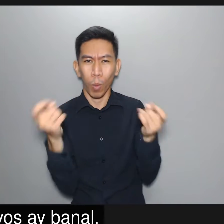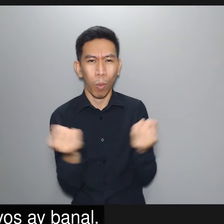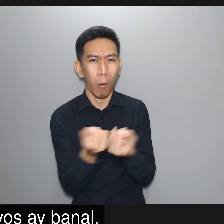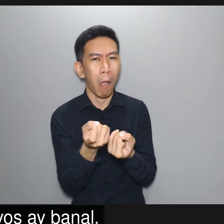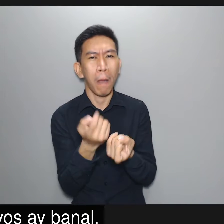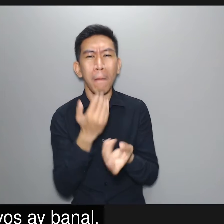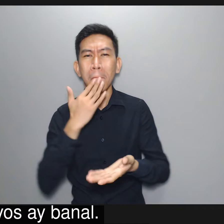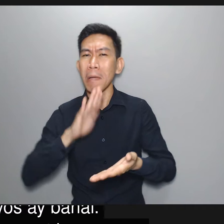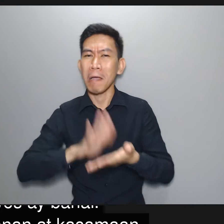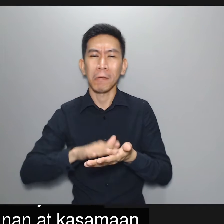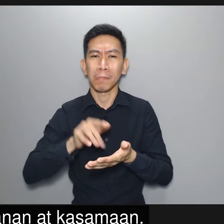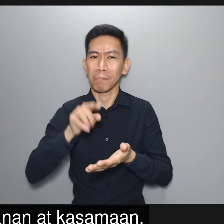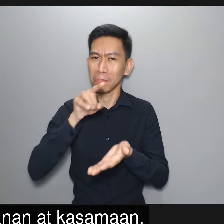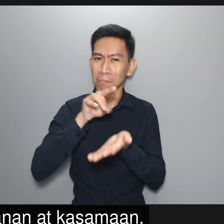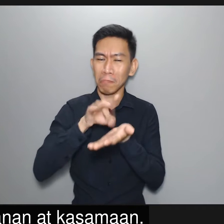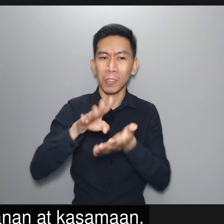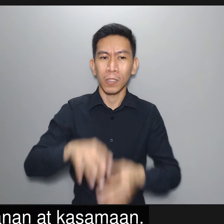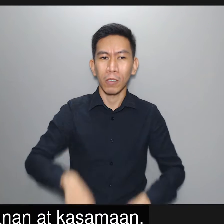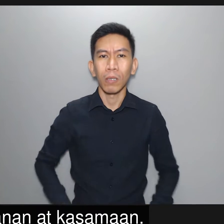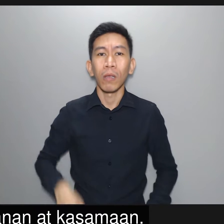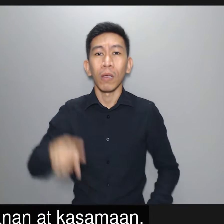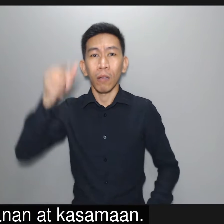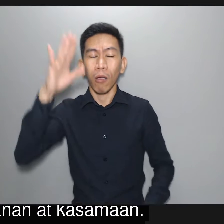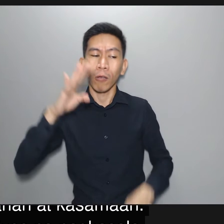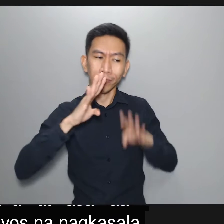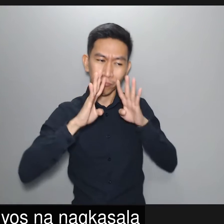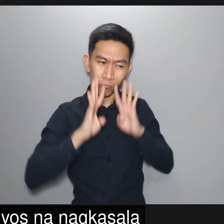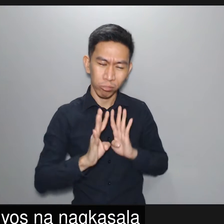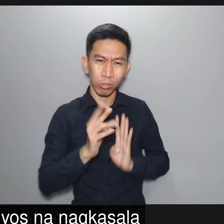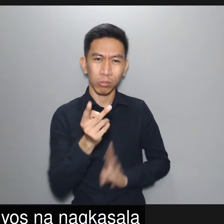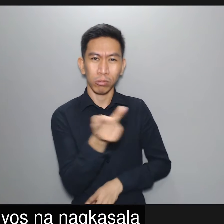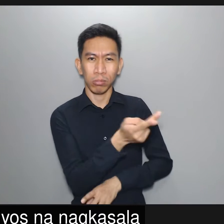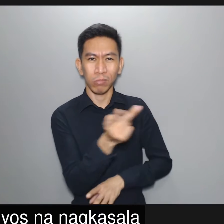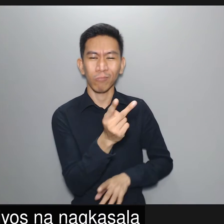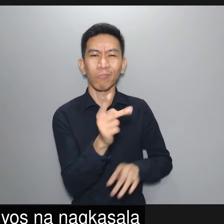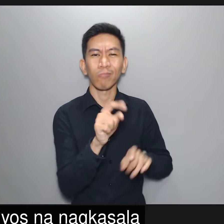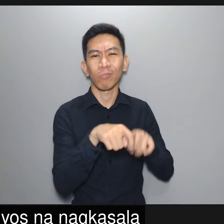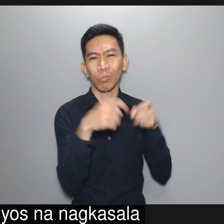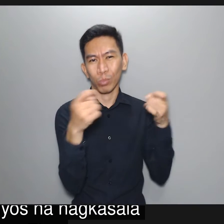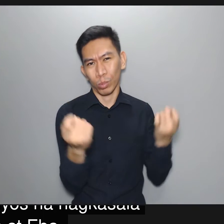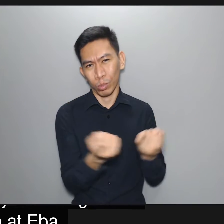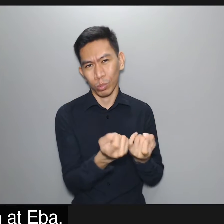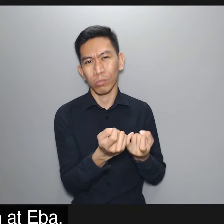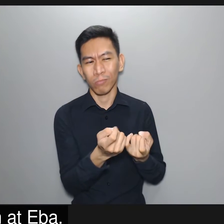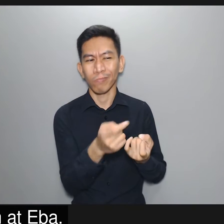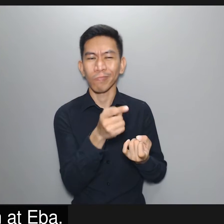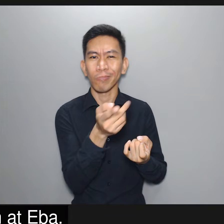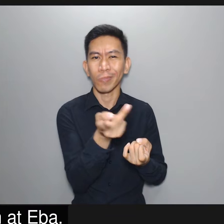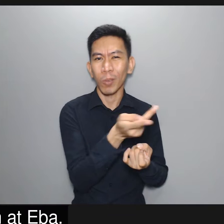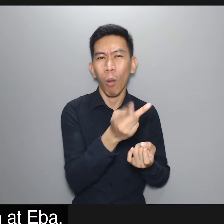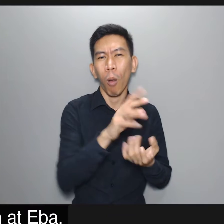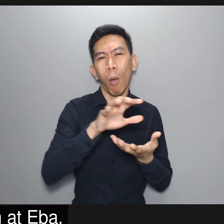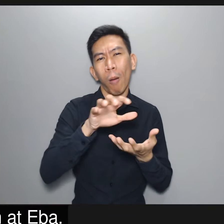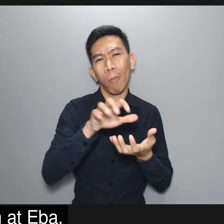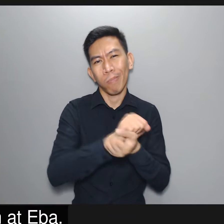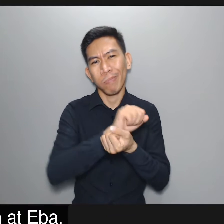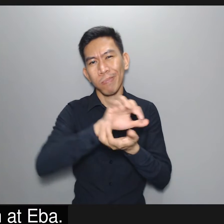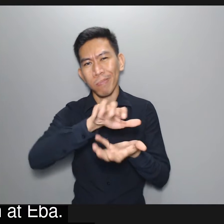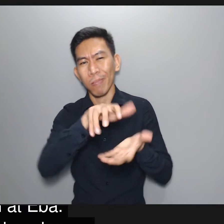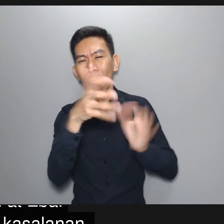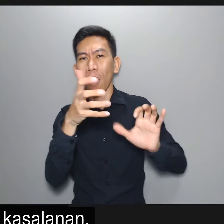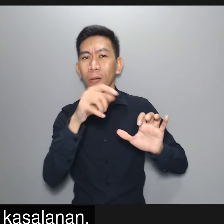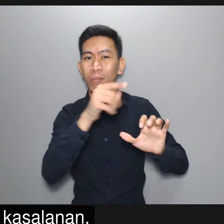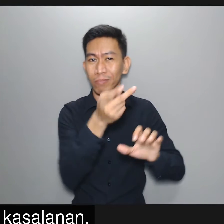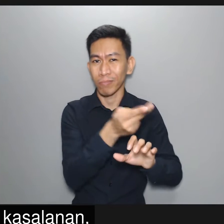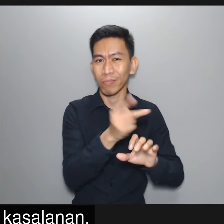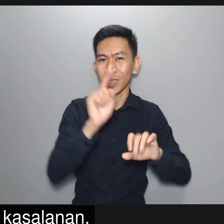Ikinalulungkot ng Diyos na nagkasala sina Adan at Eva. Sinira sila ng kasalanan at hindi sila makakalapit sa